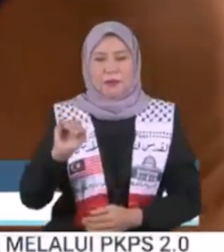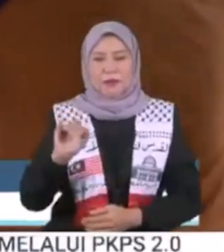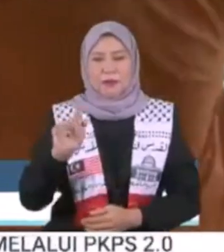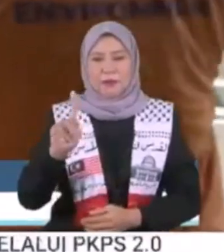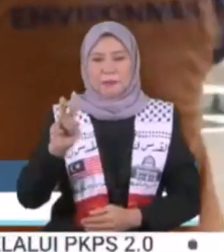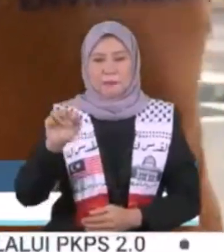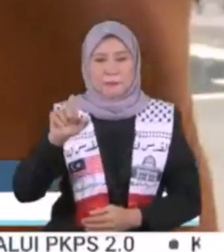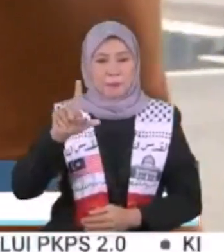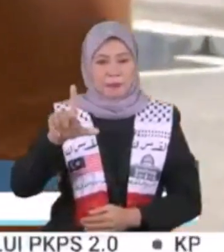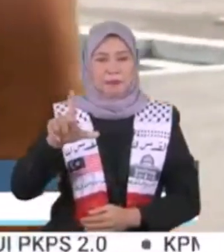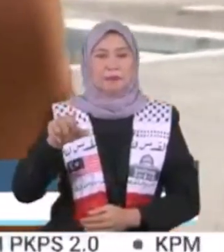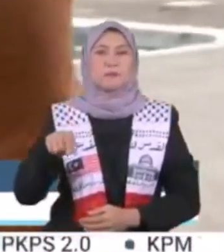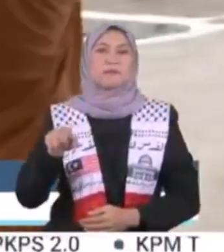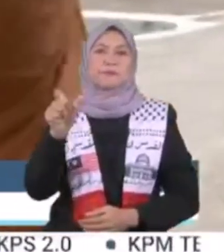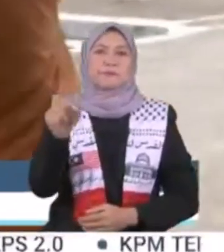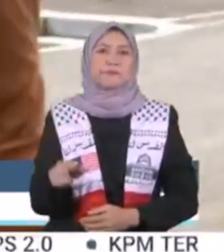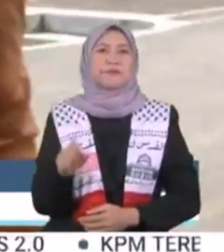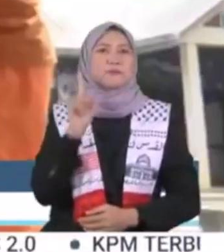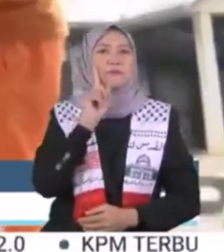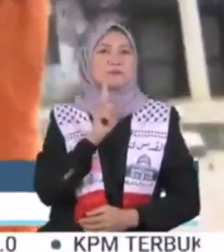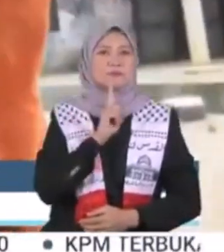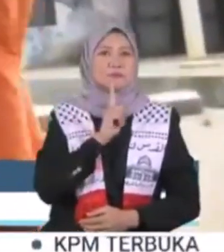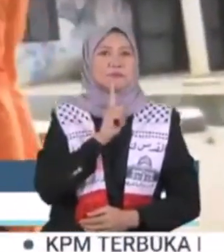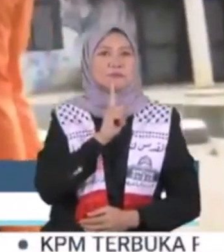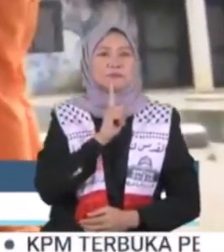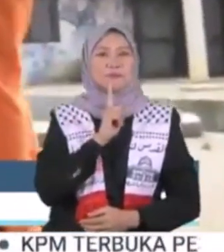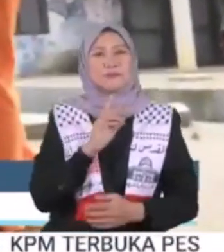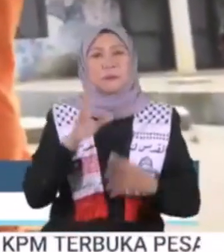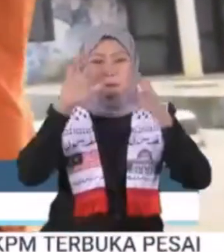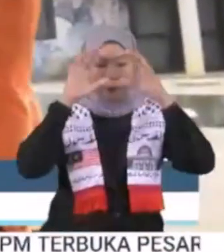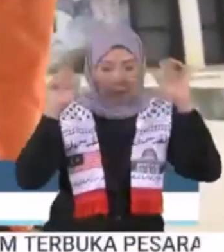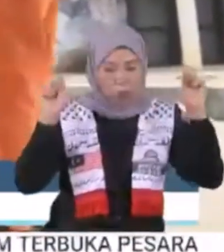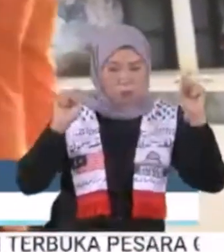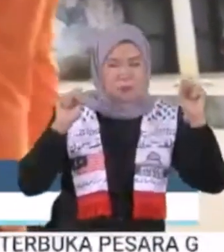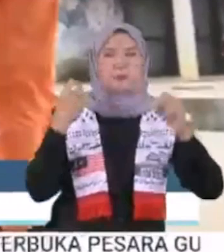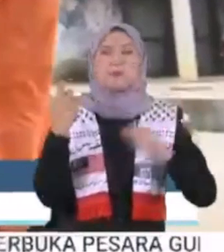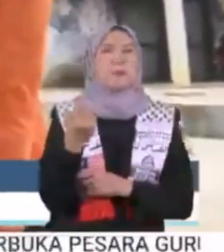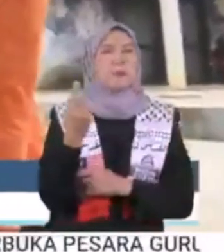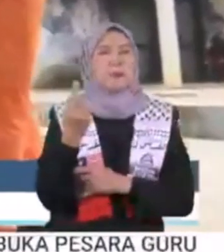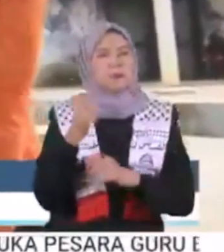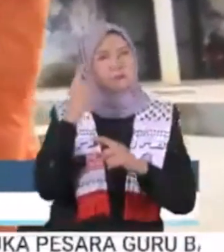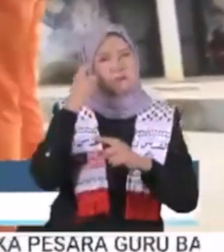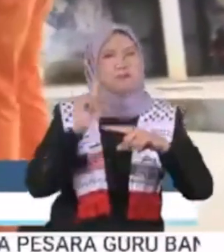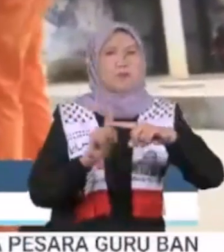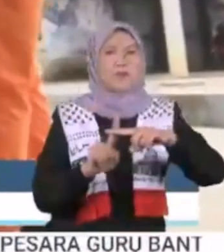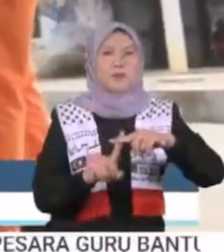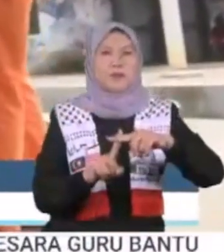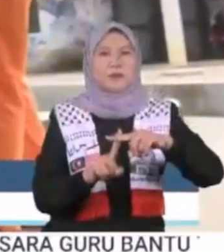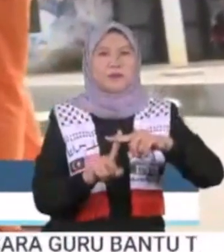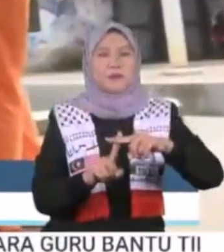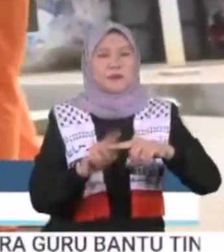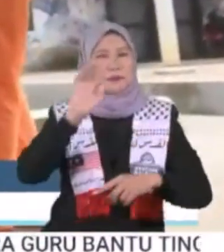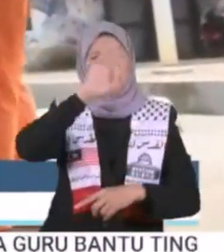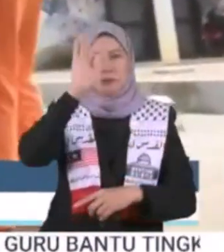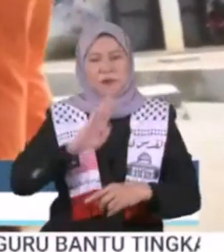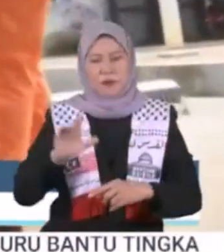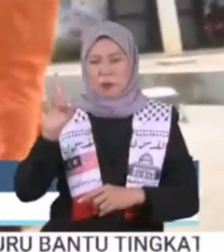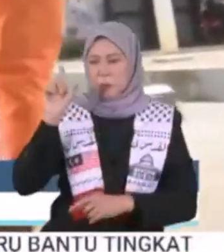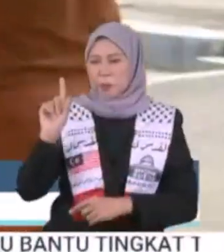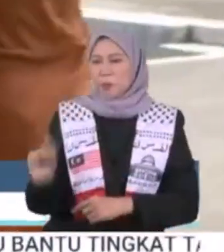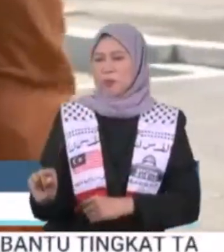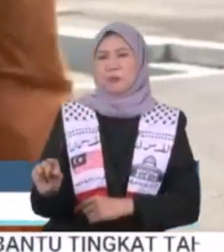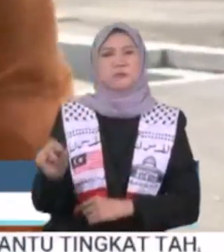Hashim, yang mempunyai masalah pendengaran dan bisu, majikannya sentiasa bersikap positif dan tidak pernah memandang